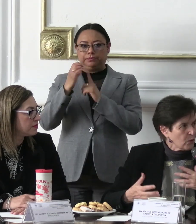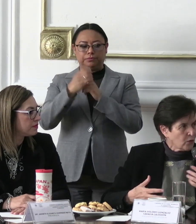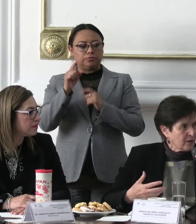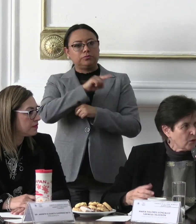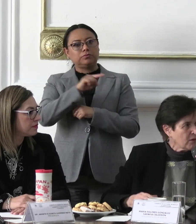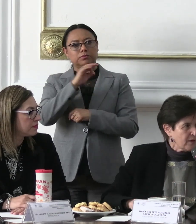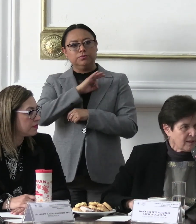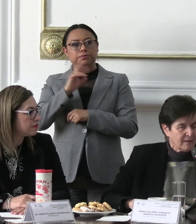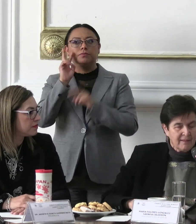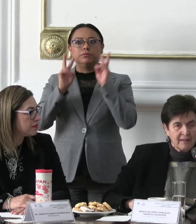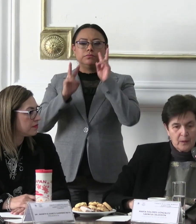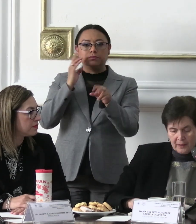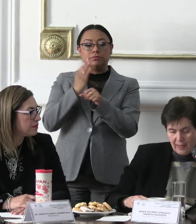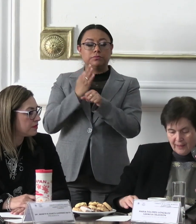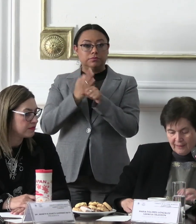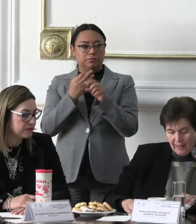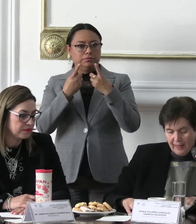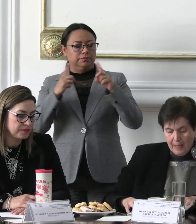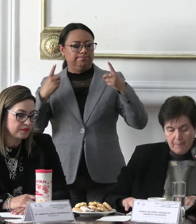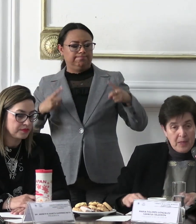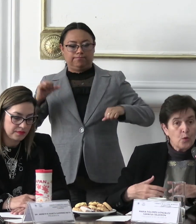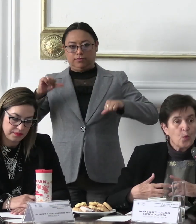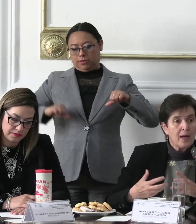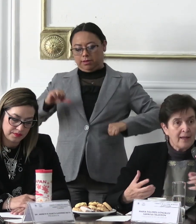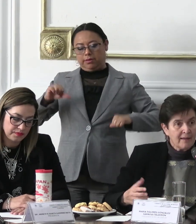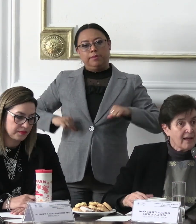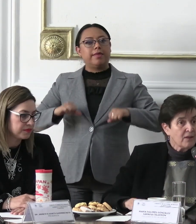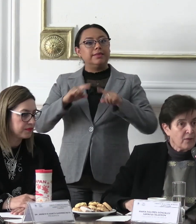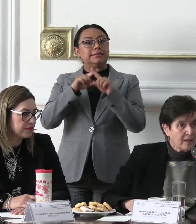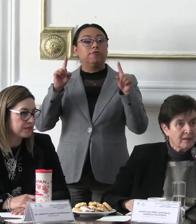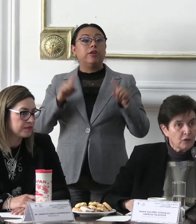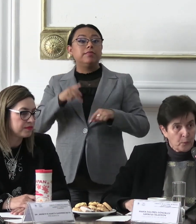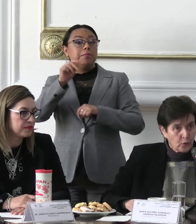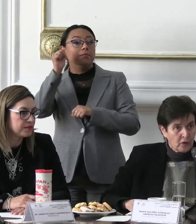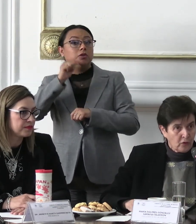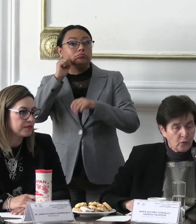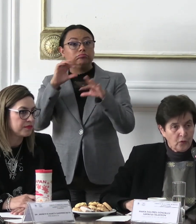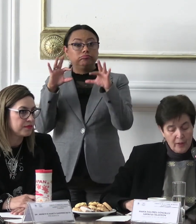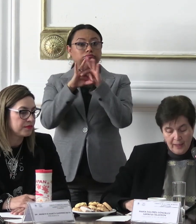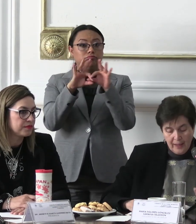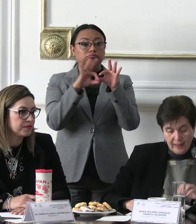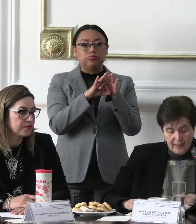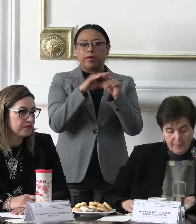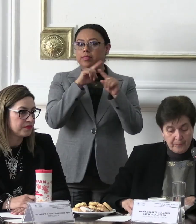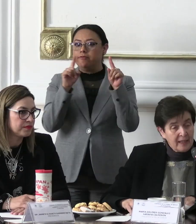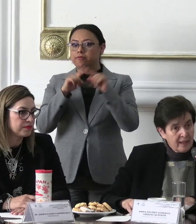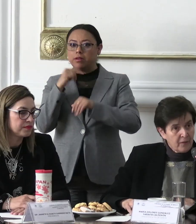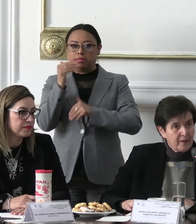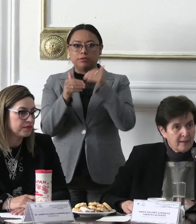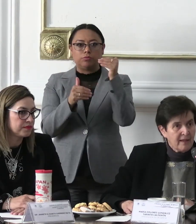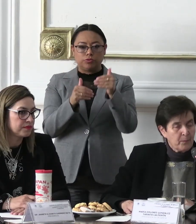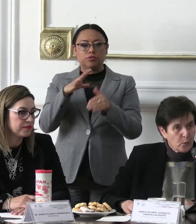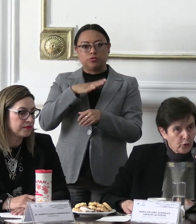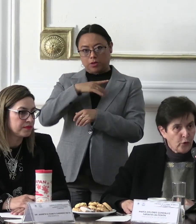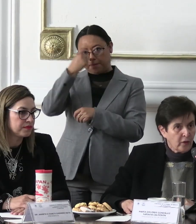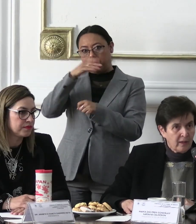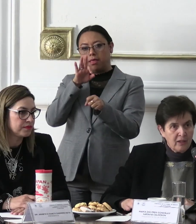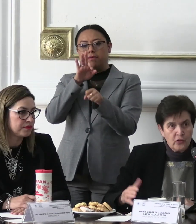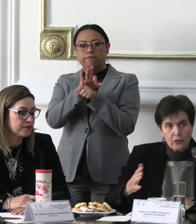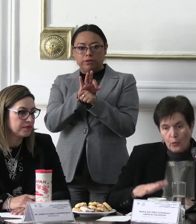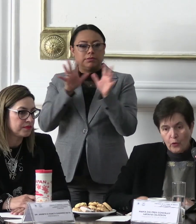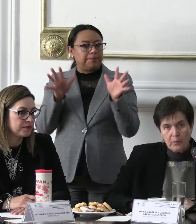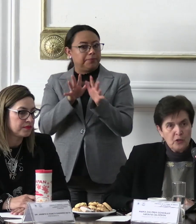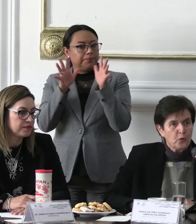están desarrollando diferentes actividades vinculadas a diferentes procesos de defensa y promoción